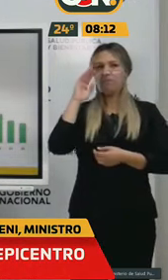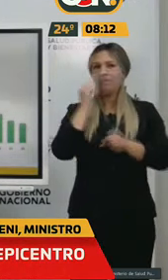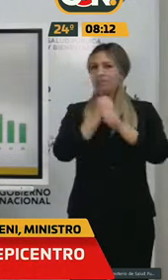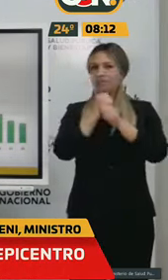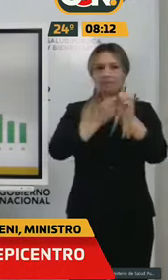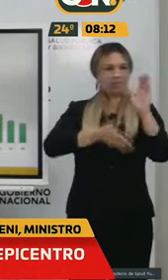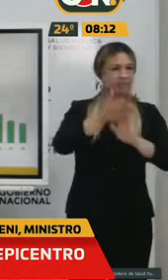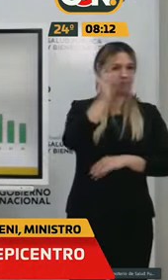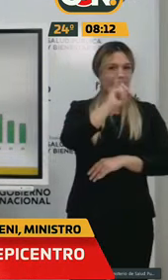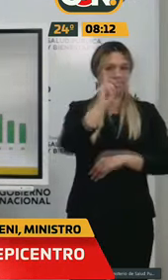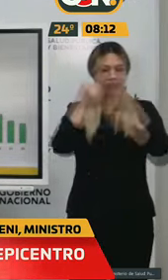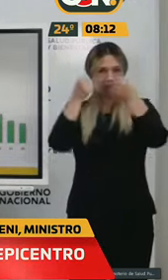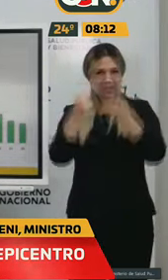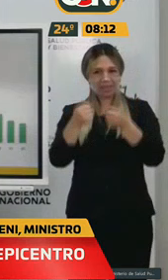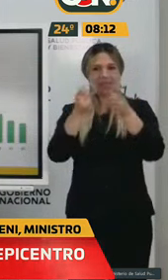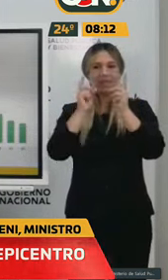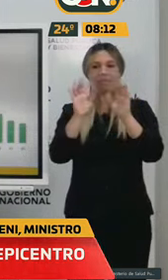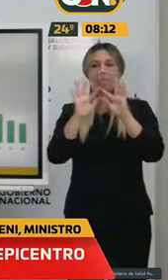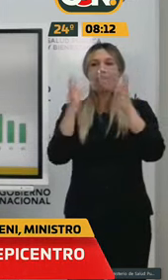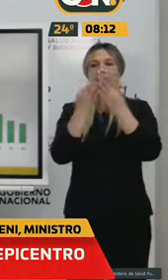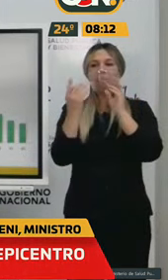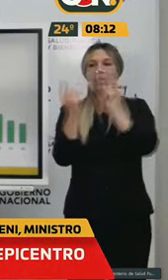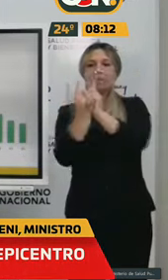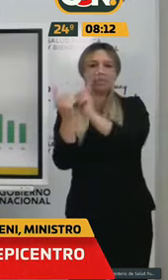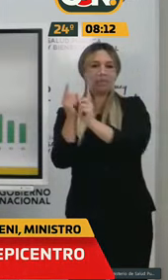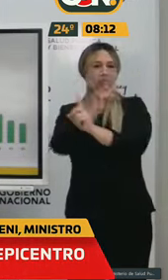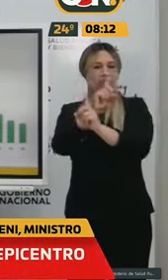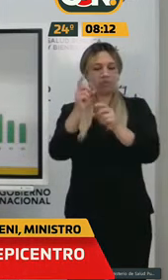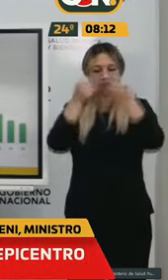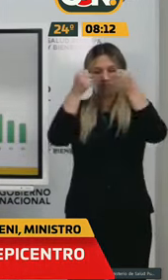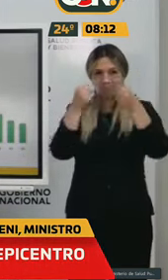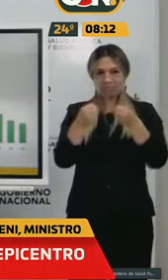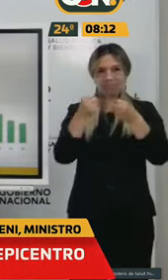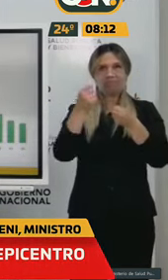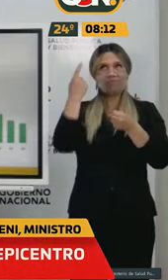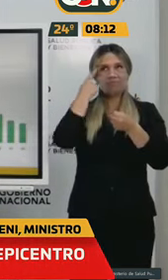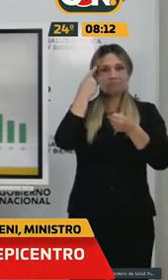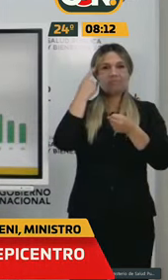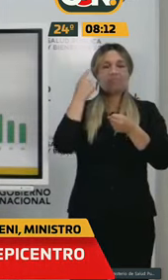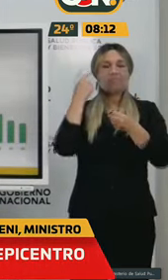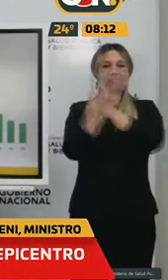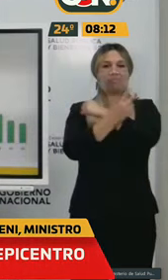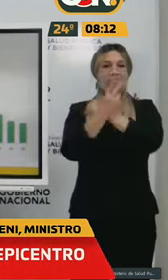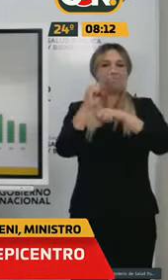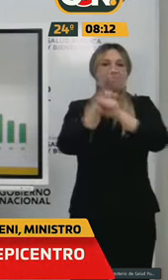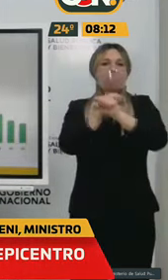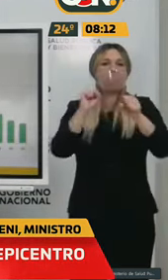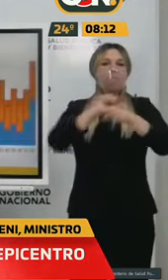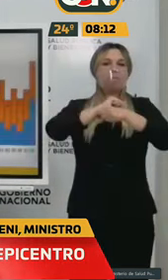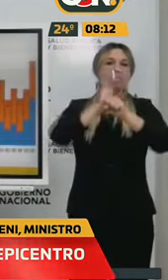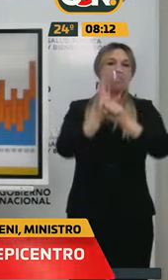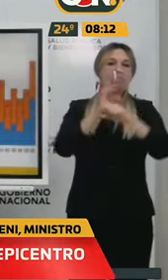y particularmente a los vulnerables hasta tener la certeza de si estamos con COVID o no.